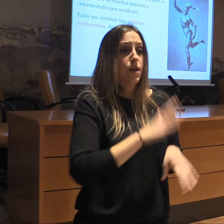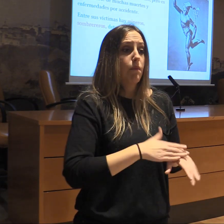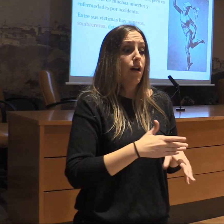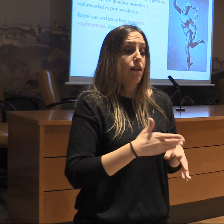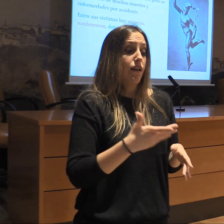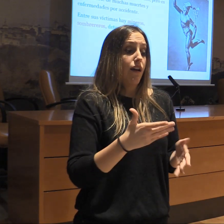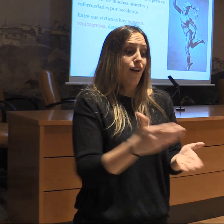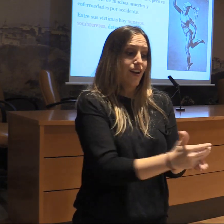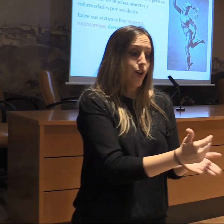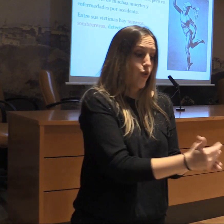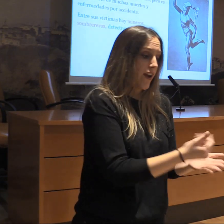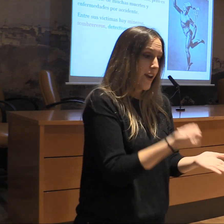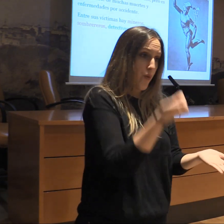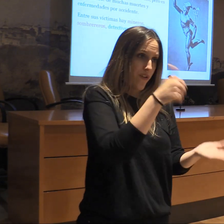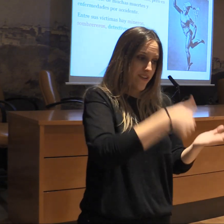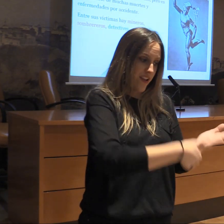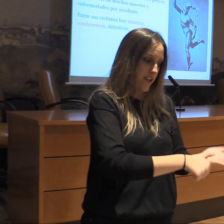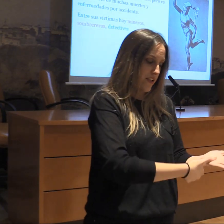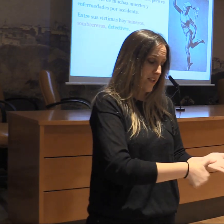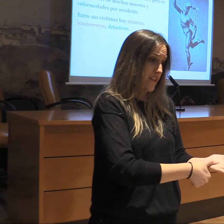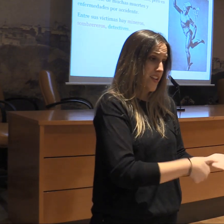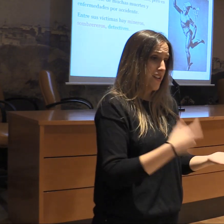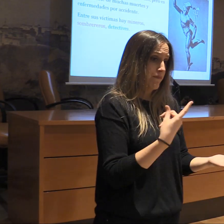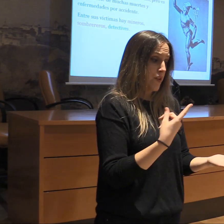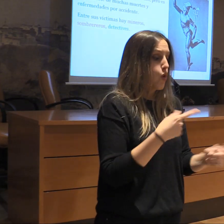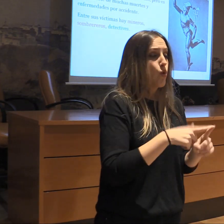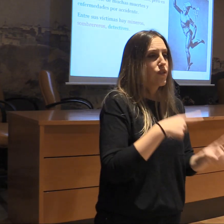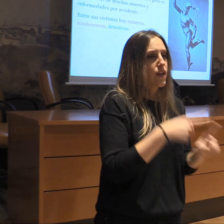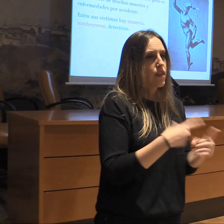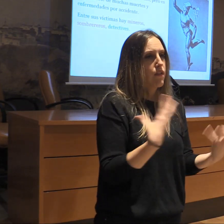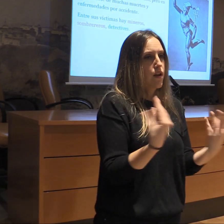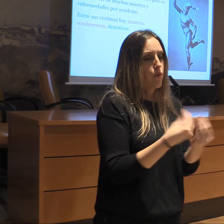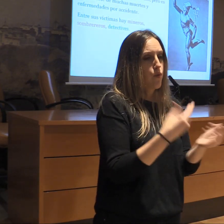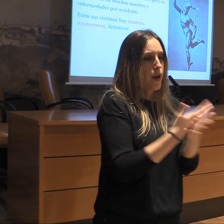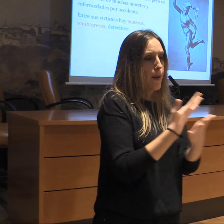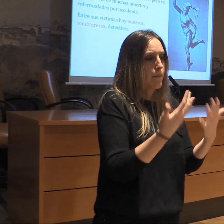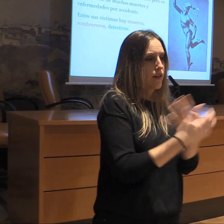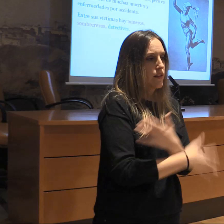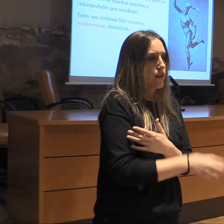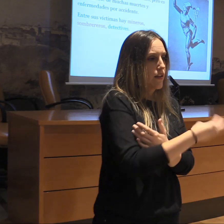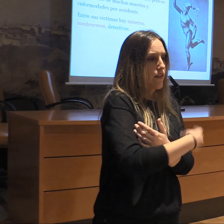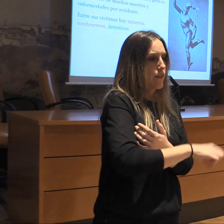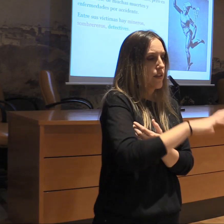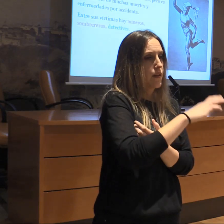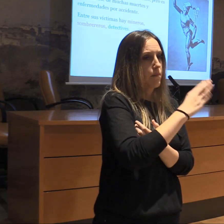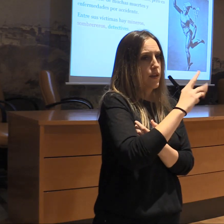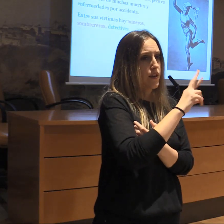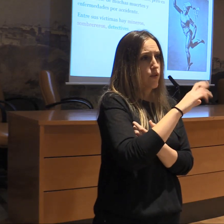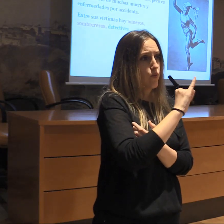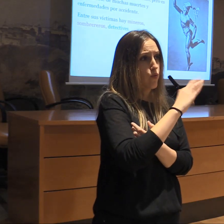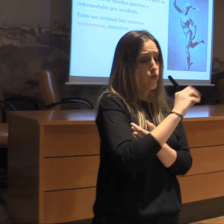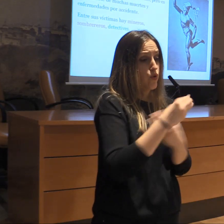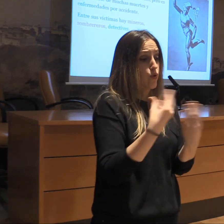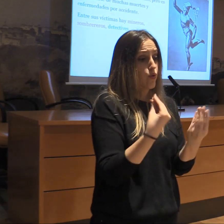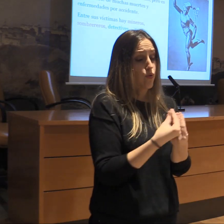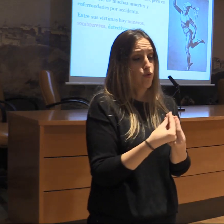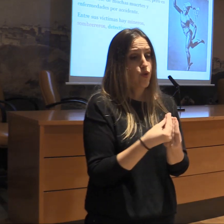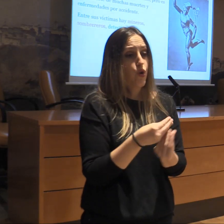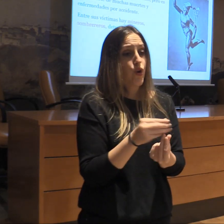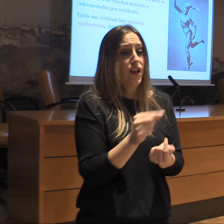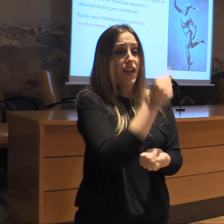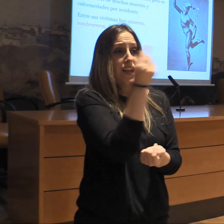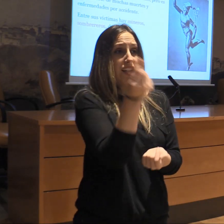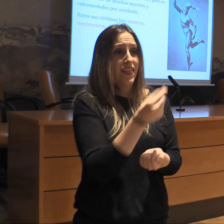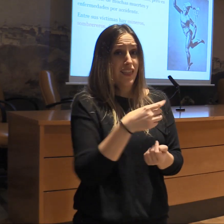huellas dactilares usaban una mezcla de mercurio y tiza en polvo. Entonces, eso era un polvo que